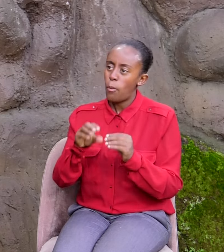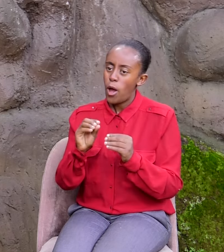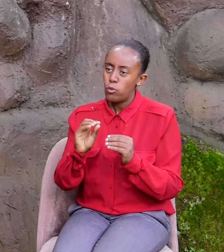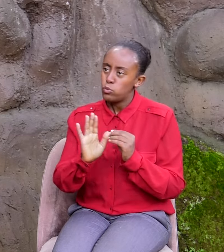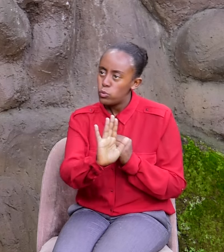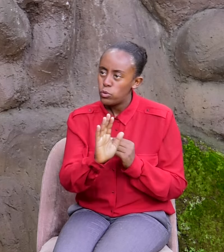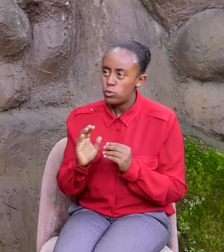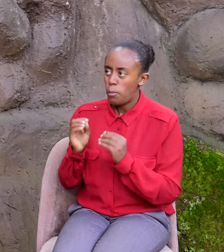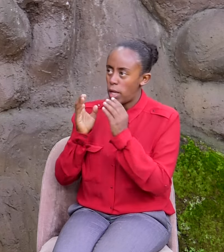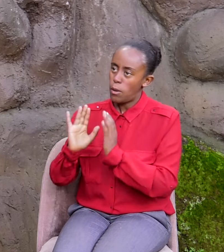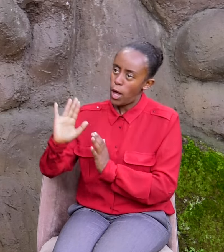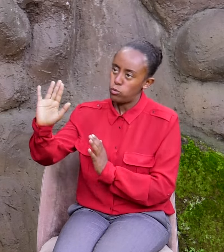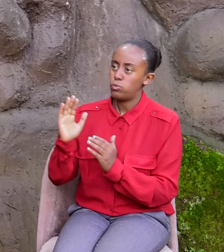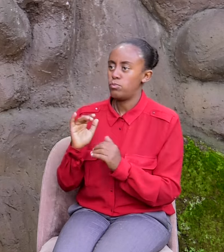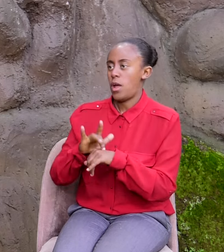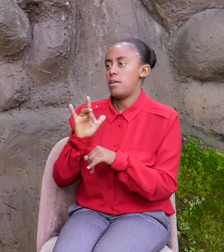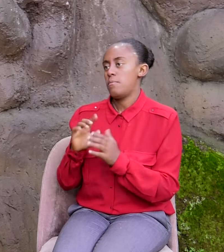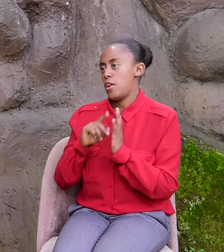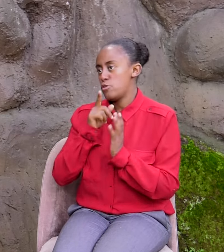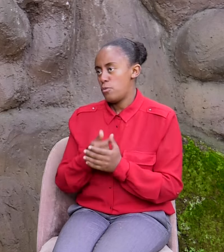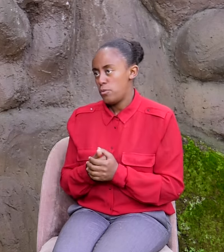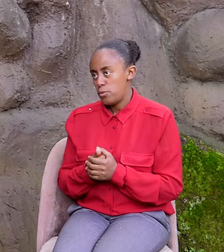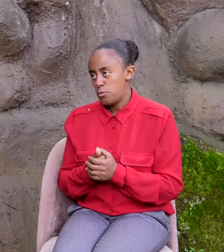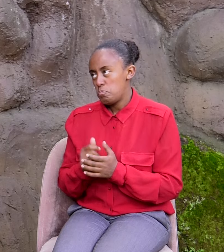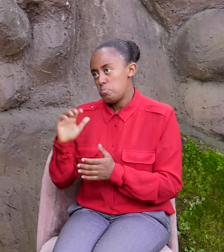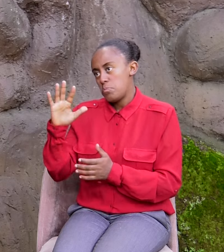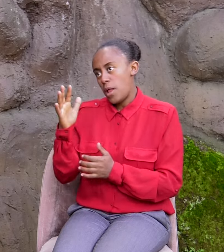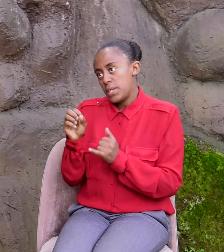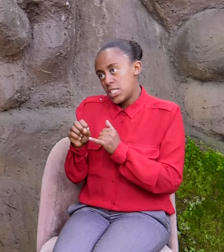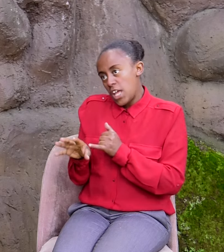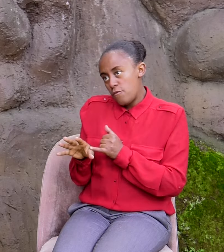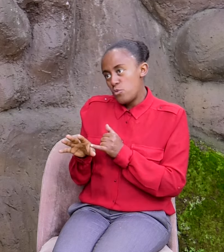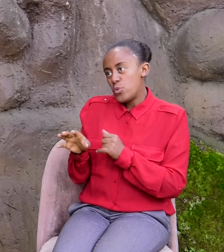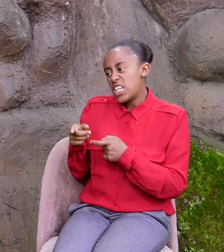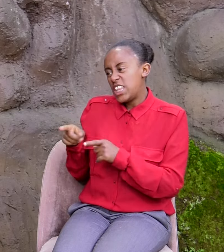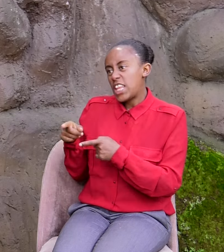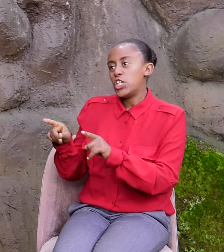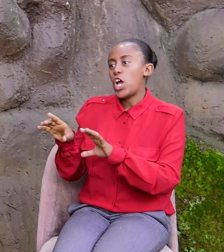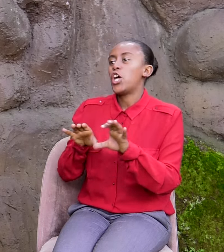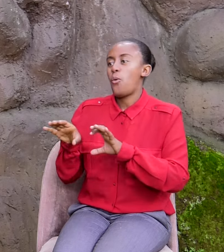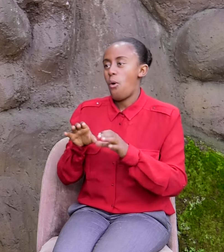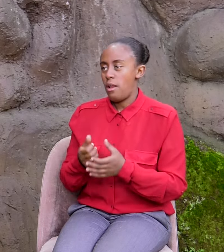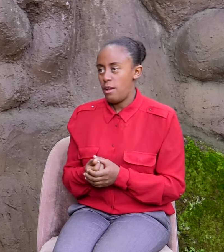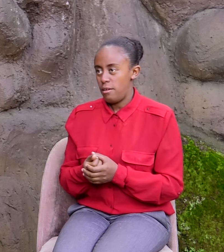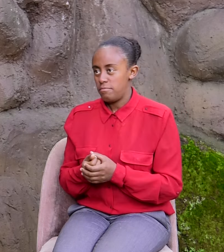ላይም በአስተማሪዎች ላይም ማለት ነው። ምናልባት ዘርፉ እንዲቀጭ ያደርገዋል።